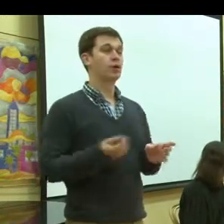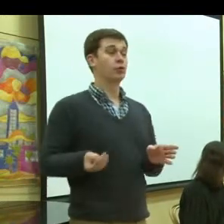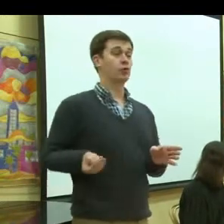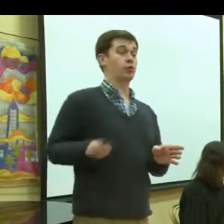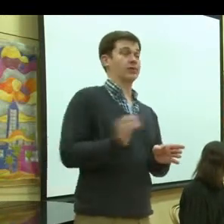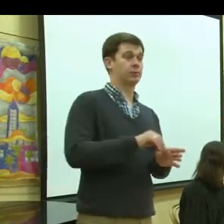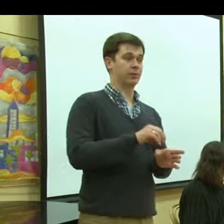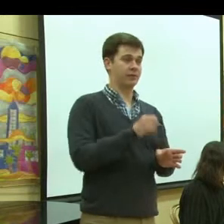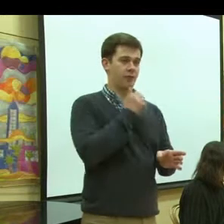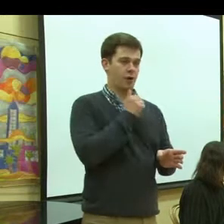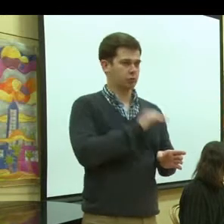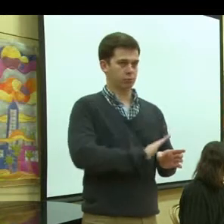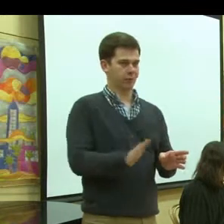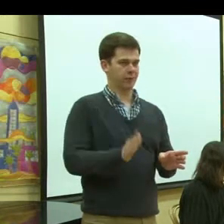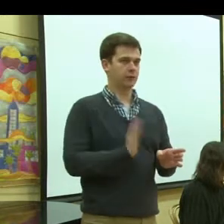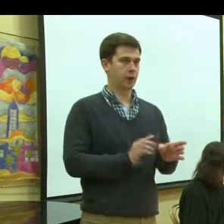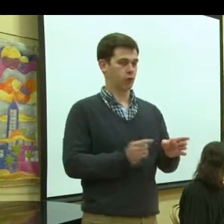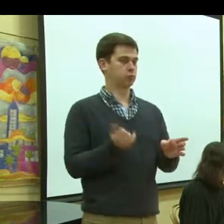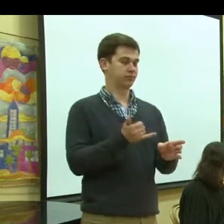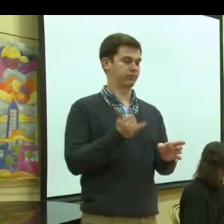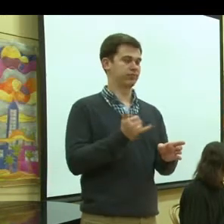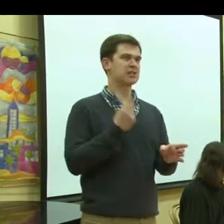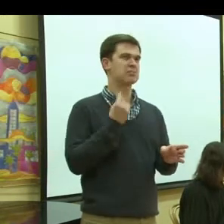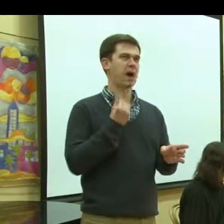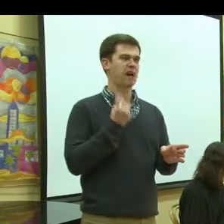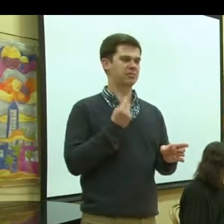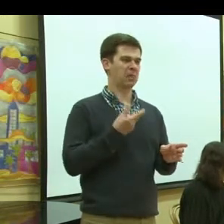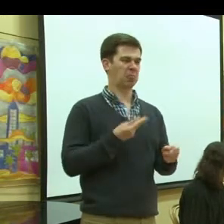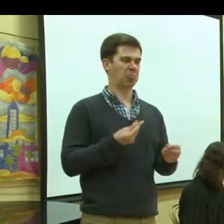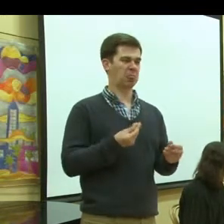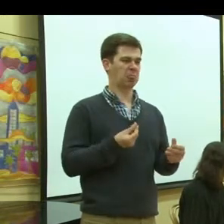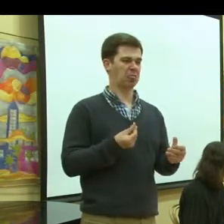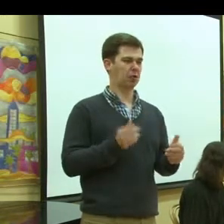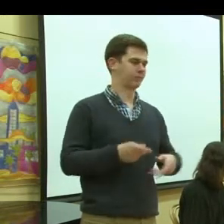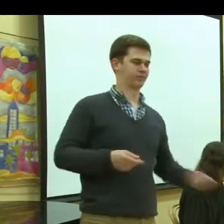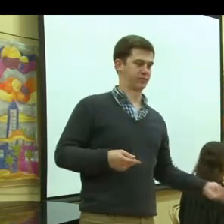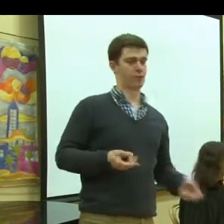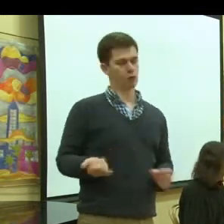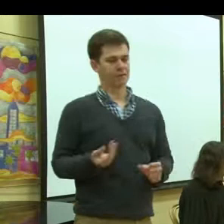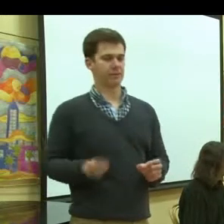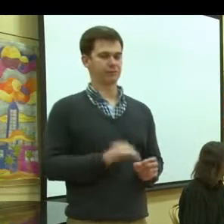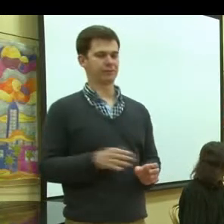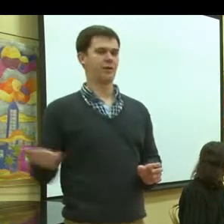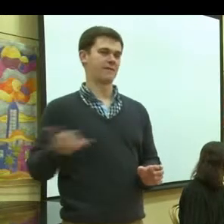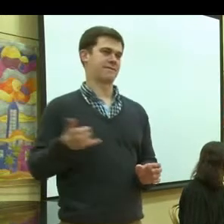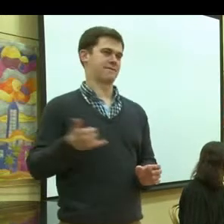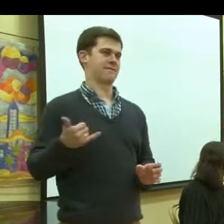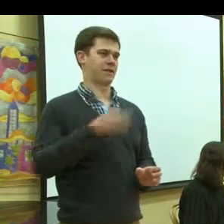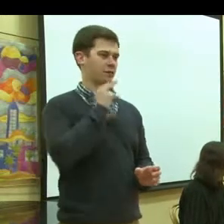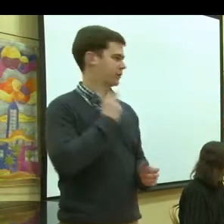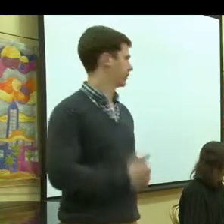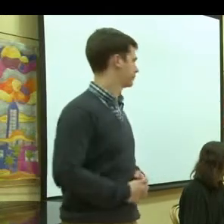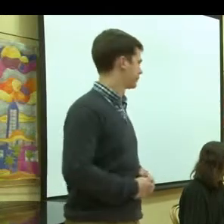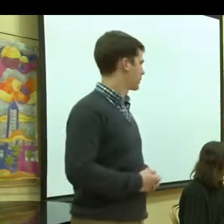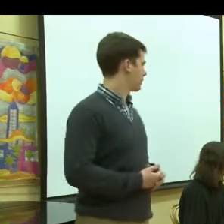Dosypywać raczej się nie dosypuje, tylko się jakby jak już ten smak staje się taki troszkę wypłukany, to wyrzucamy te stare zioła